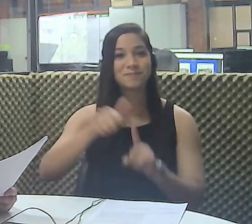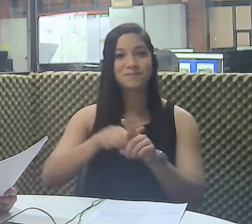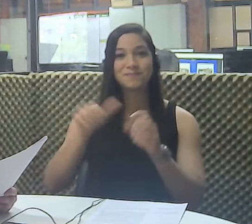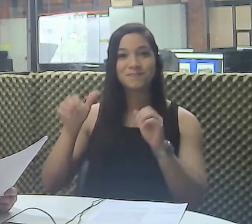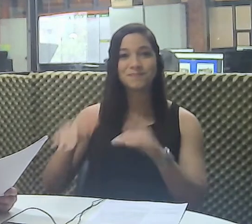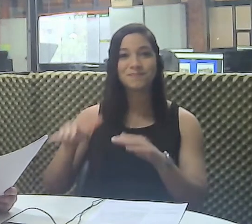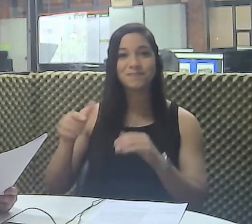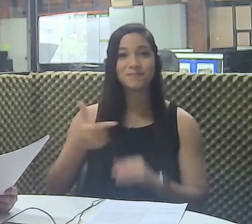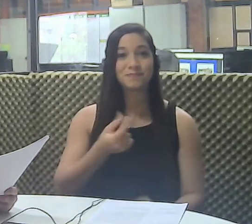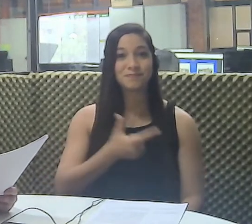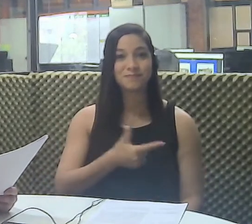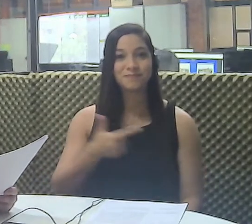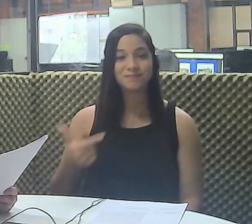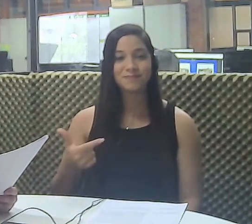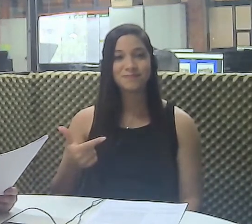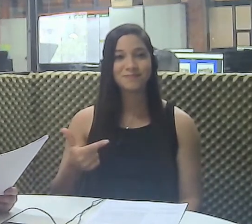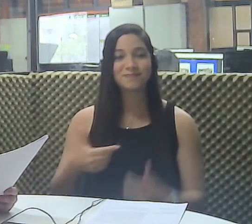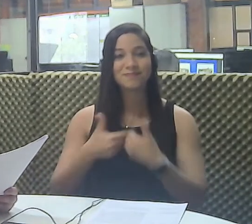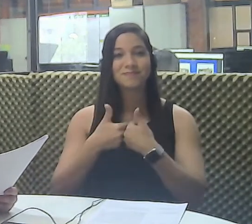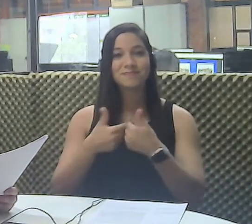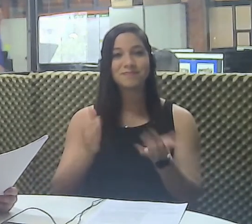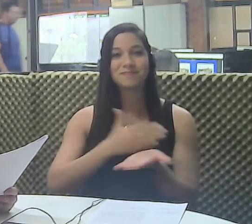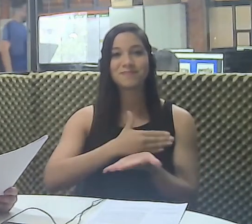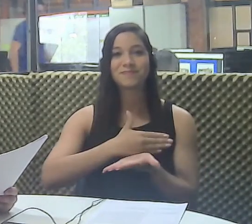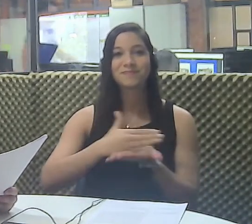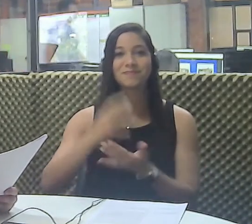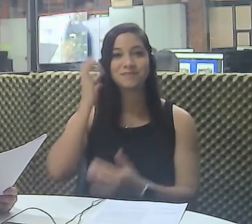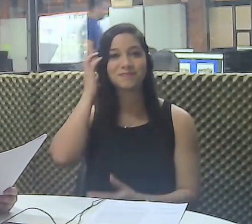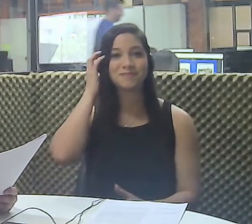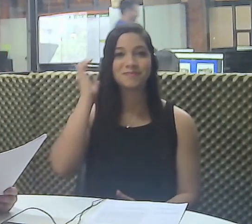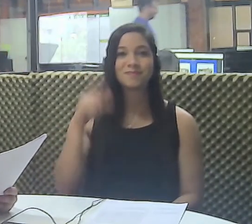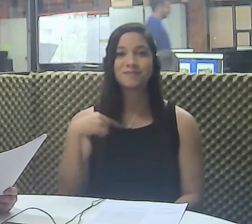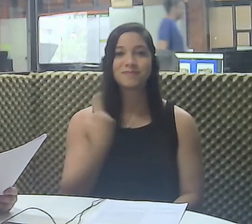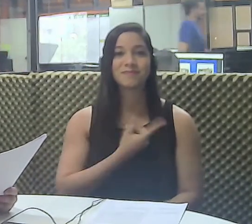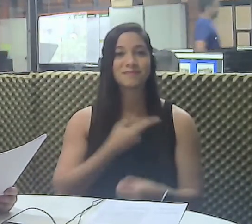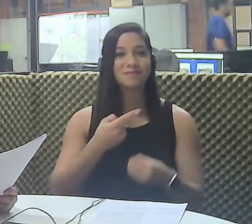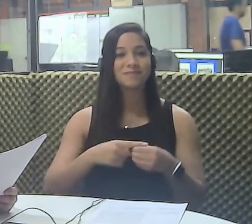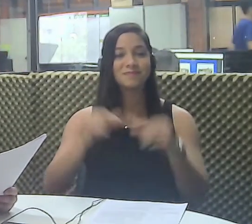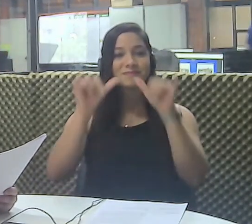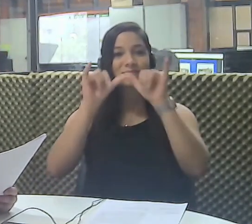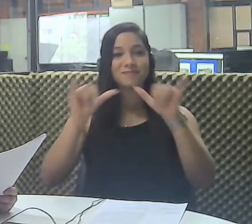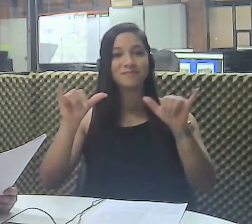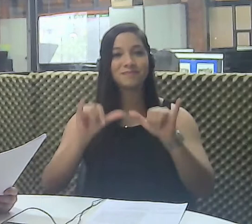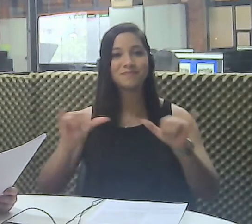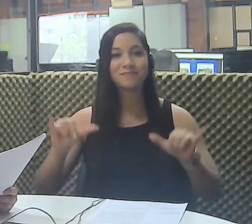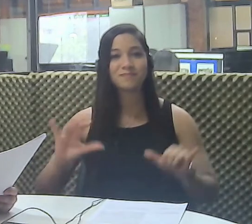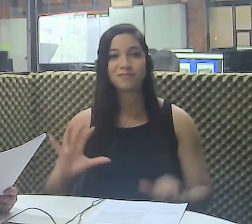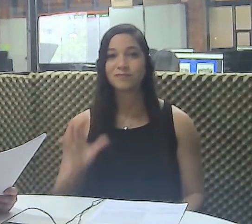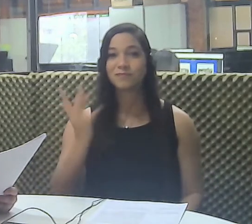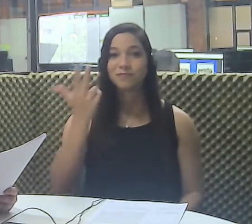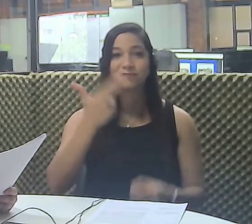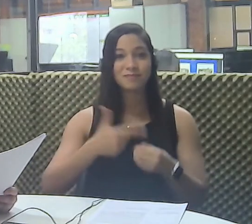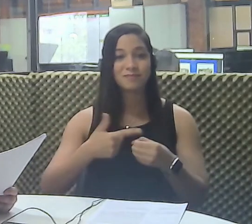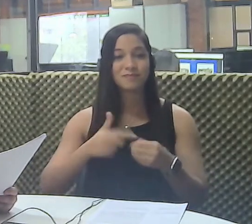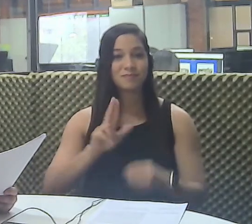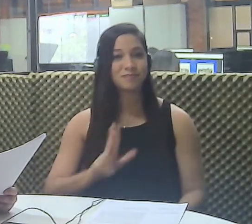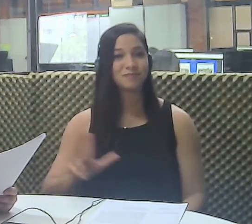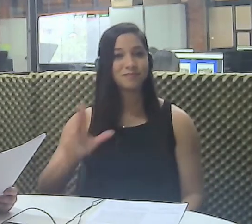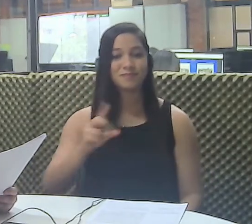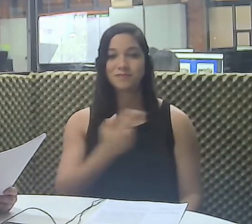setembro de 2022 está não era rádio nossa cidade com o boletim de notícias sobre o que de fato acontece em Uberlândia